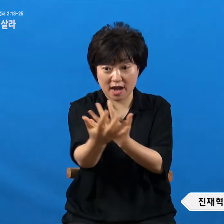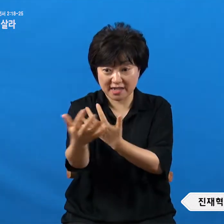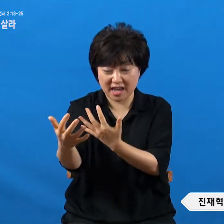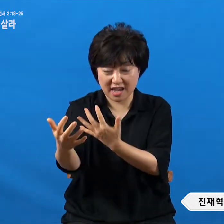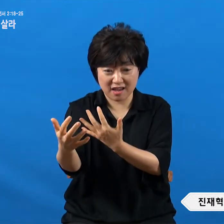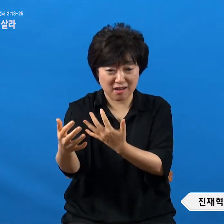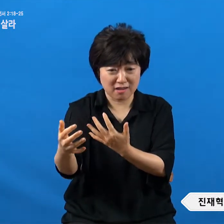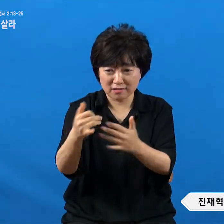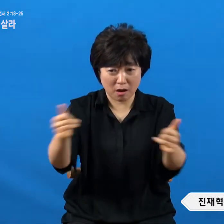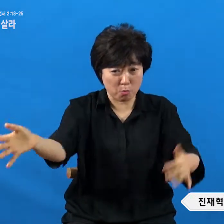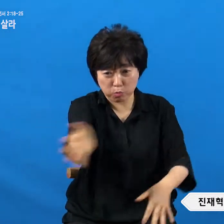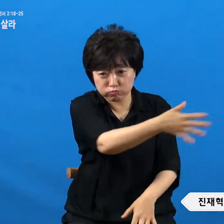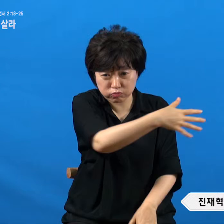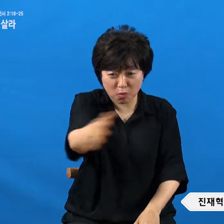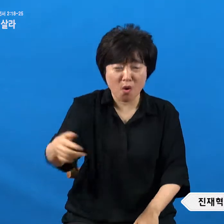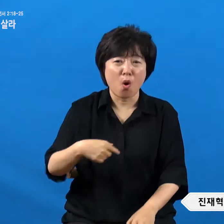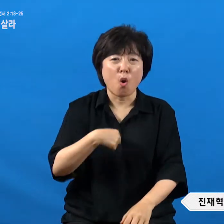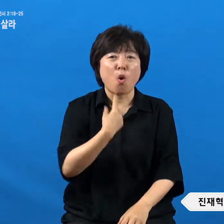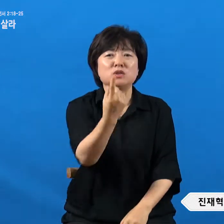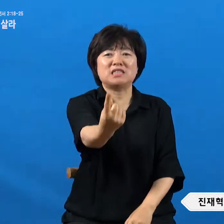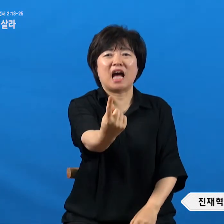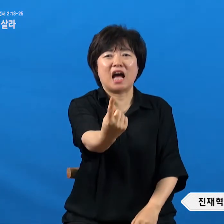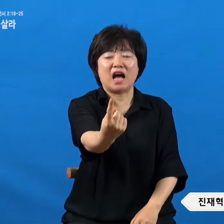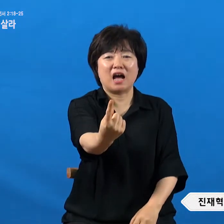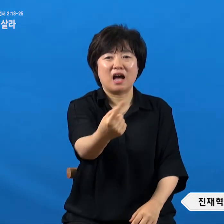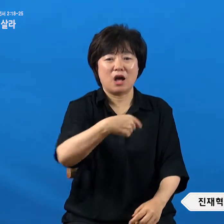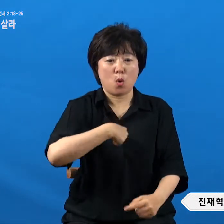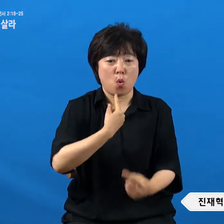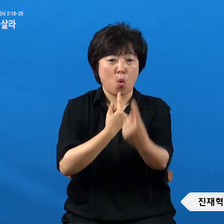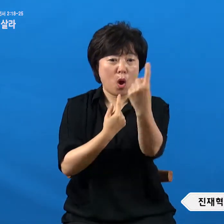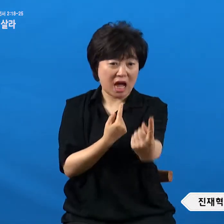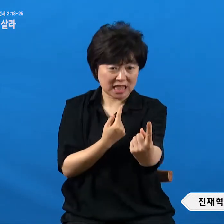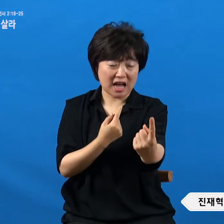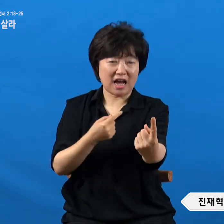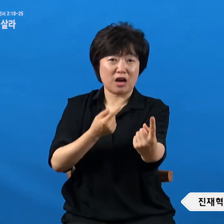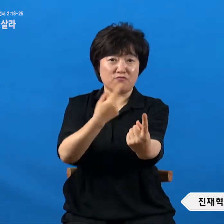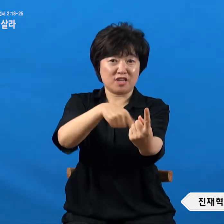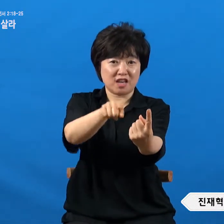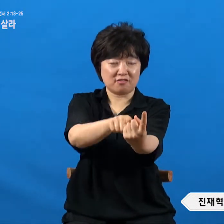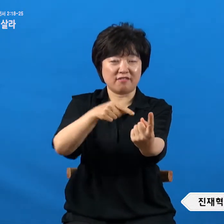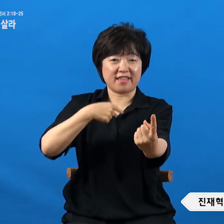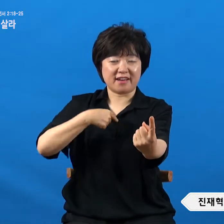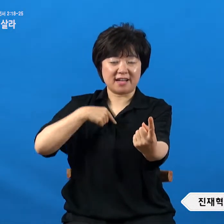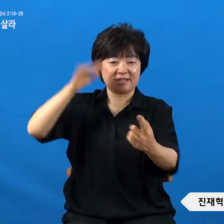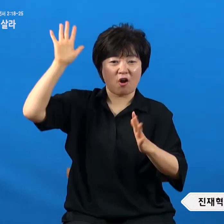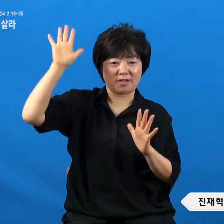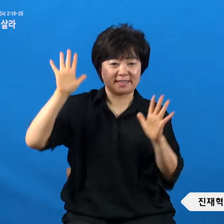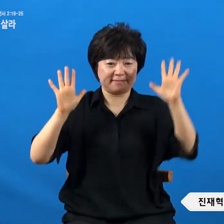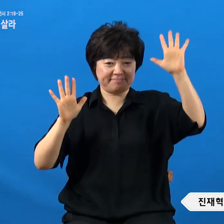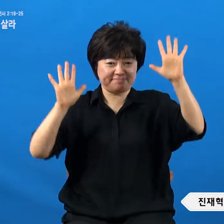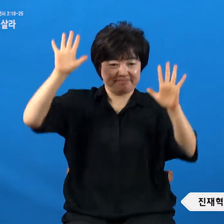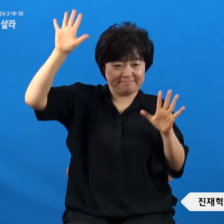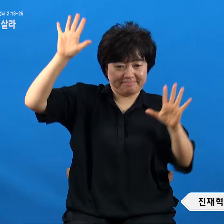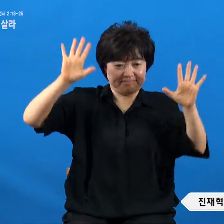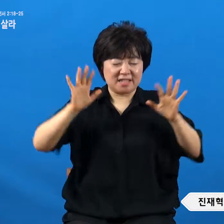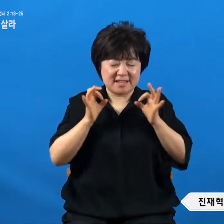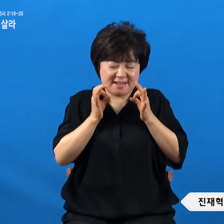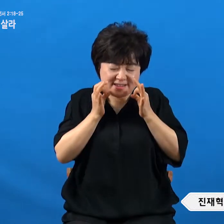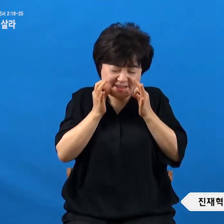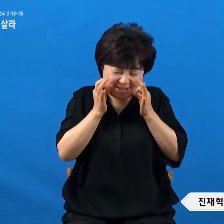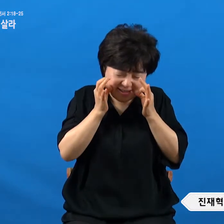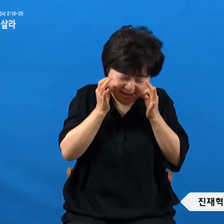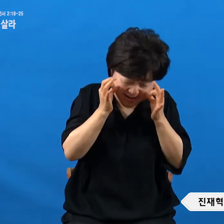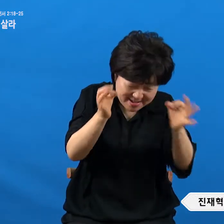사람의 관객을 향해서 모든 것을 다 쏟아 놓는 모습을 말합니다. 주님이